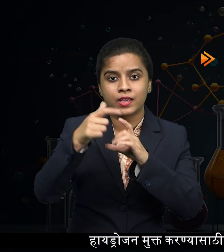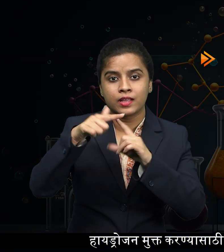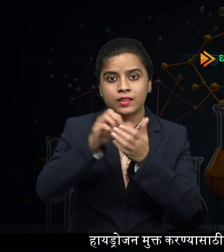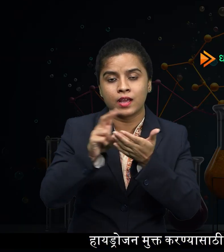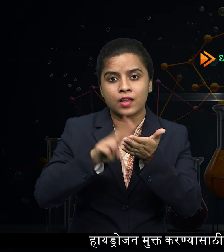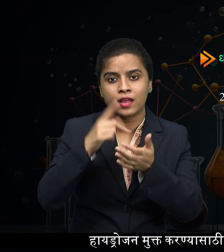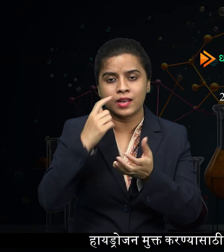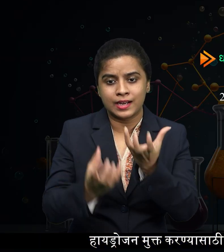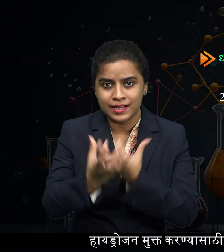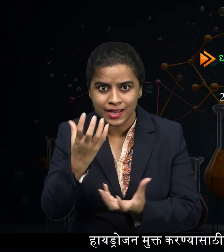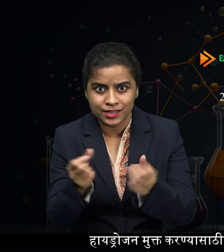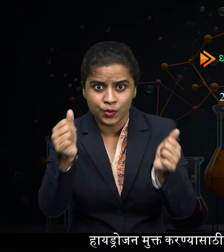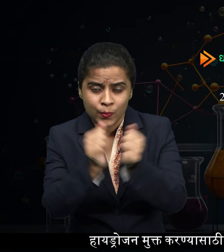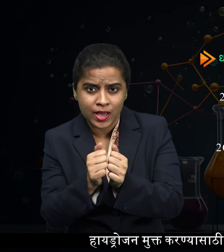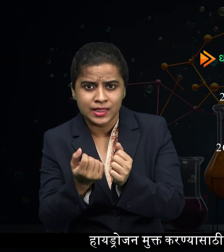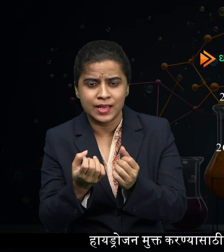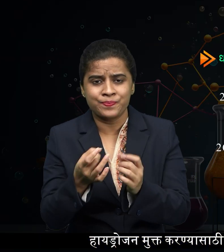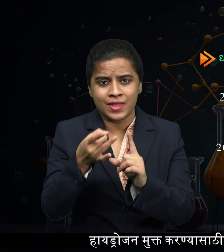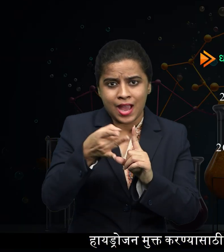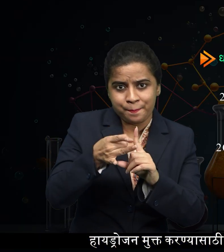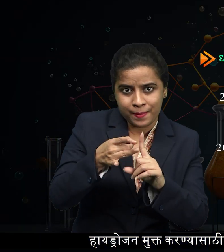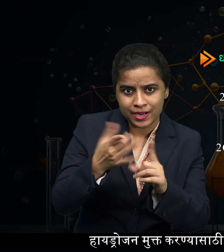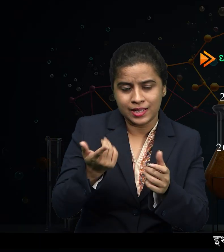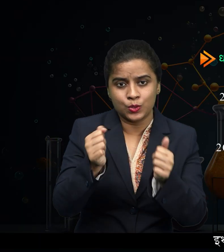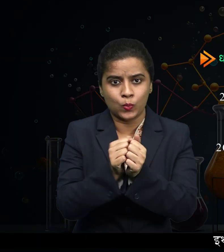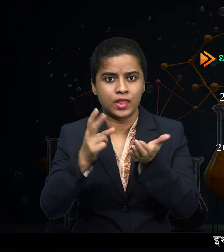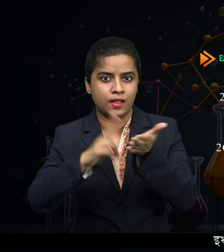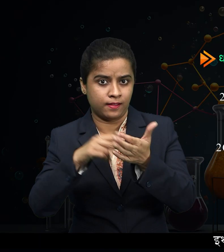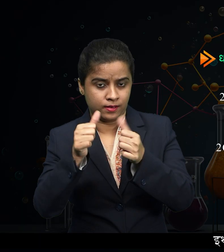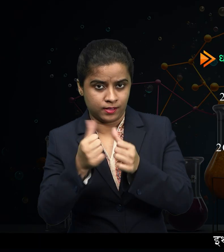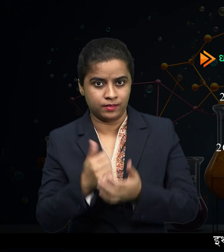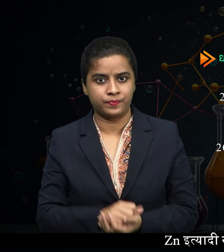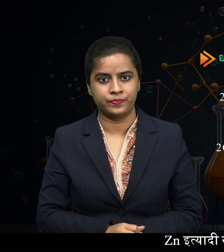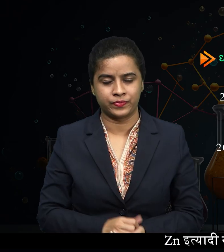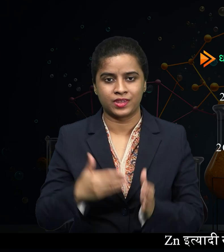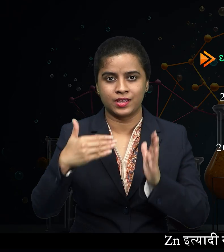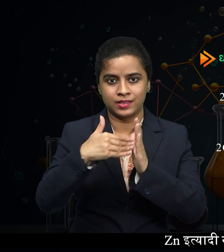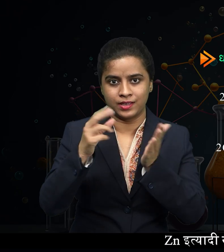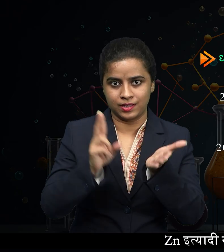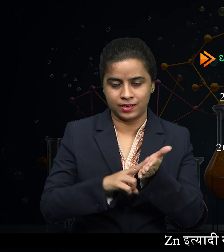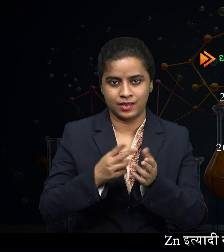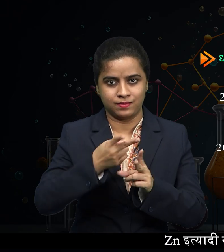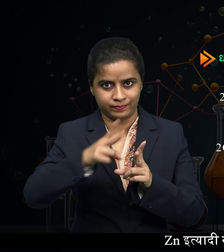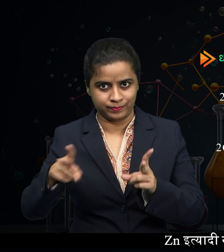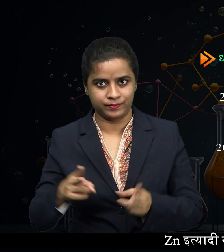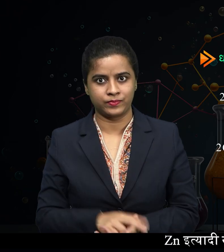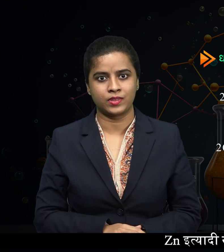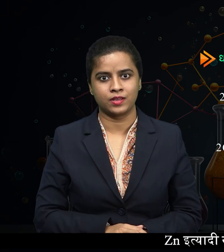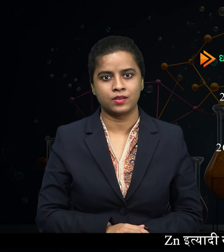हायड्रोजन मुक्त करण्यासाठी आणि सोडियम इथेनॉइड तयार करण्यासाठी इथेनॉइक ॲसिड NaZN